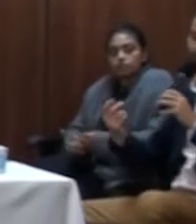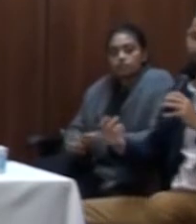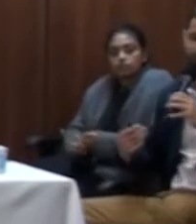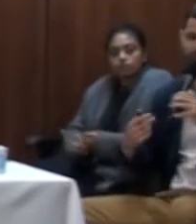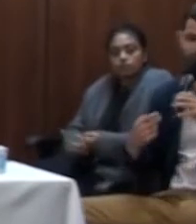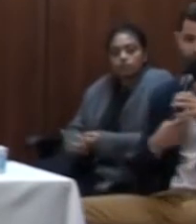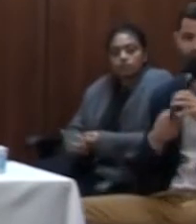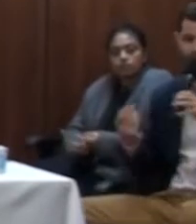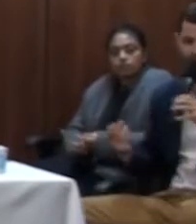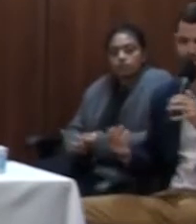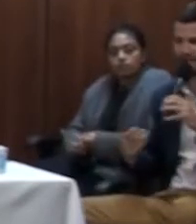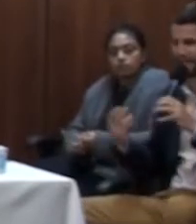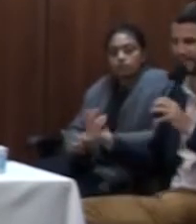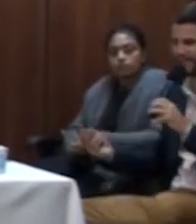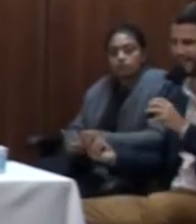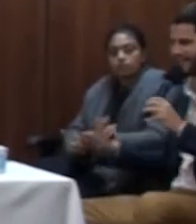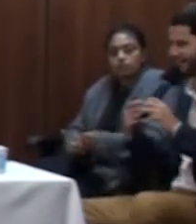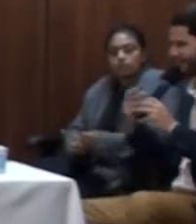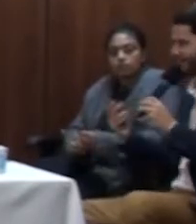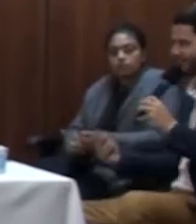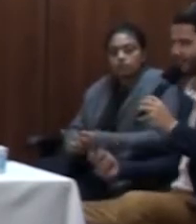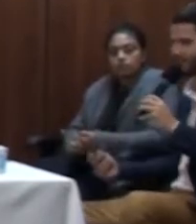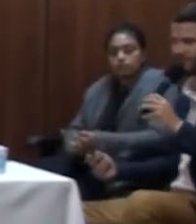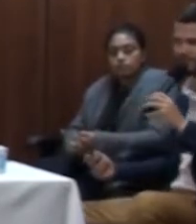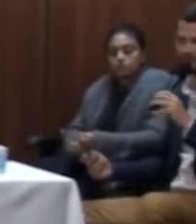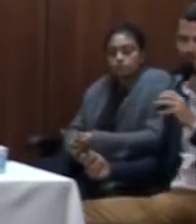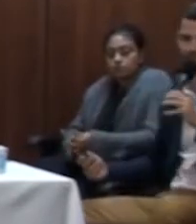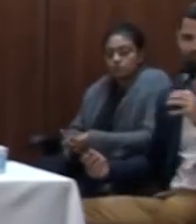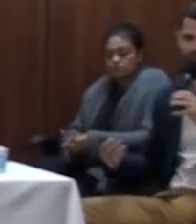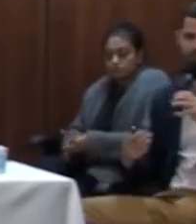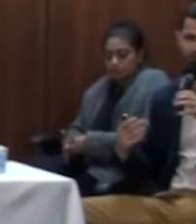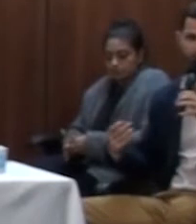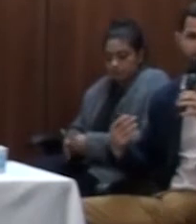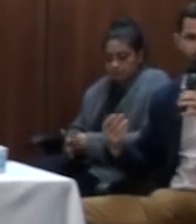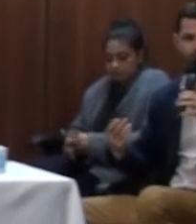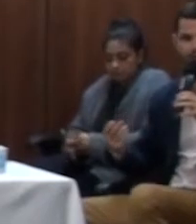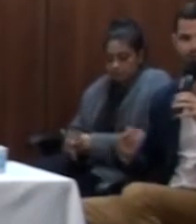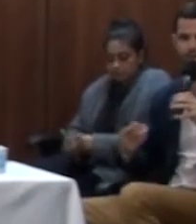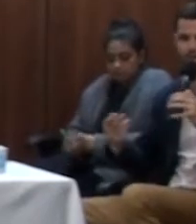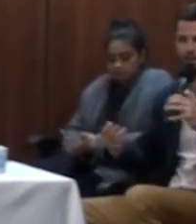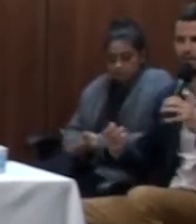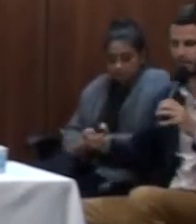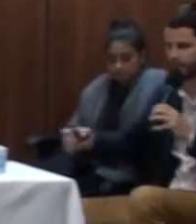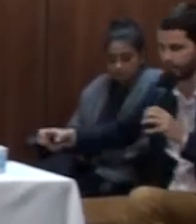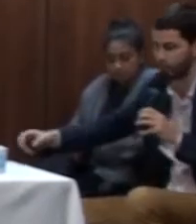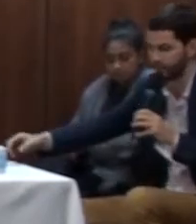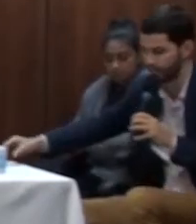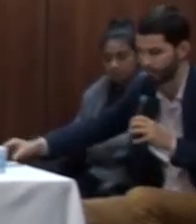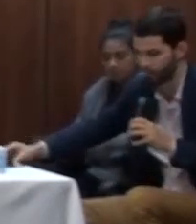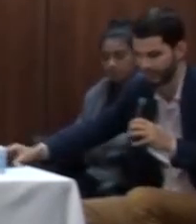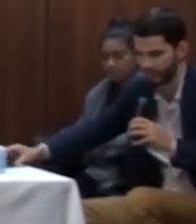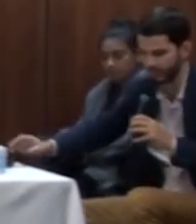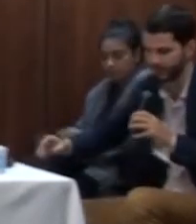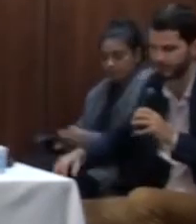pelo menos, eu não sou da área médica, ninguém aqui é da composição do núcleo, mas a informação que a gente teve, e a gente